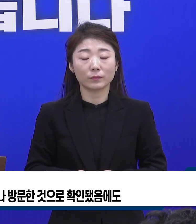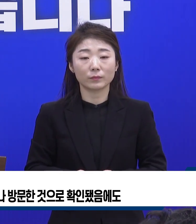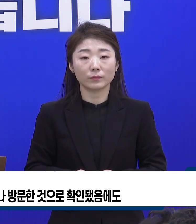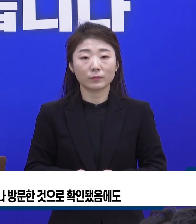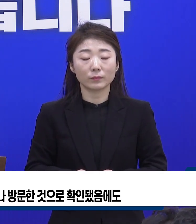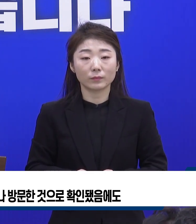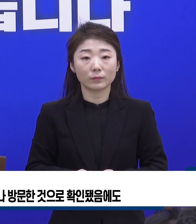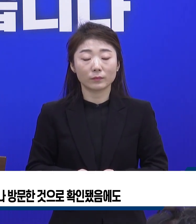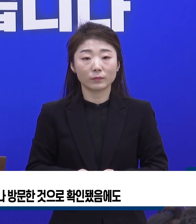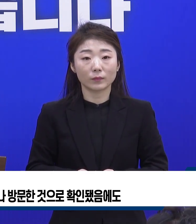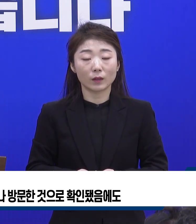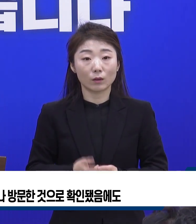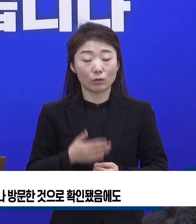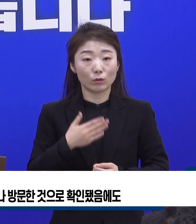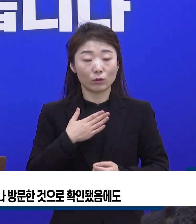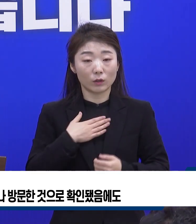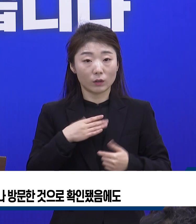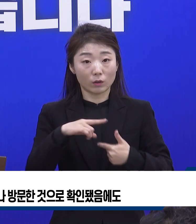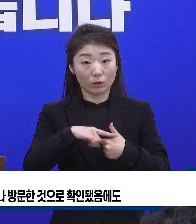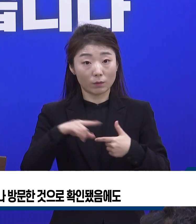제출된 명단이 저희들이 지금